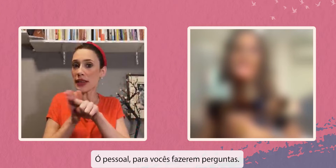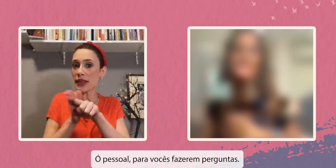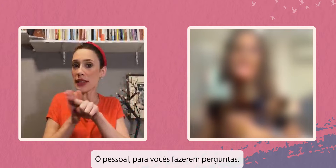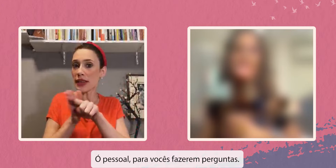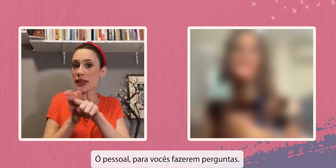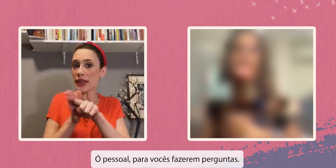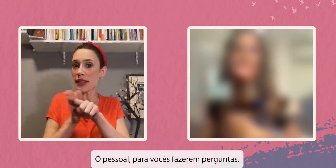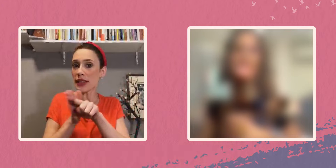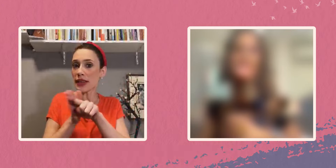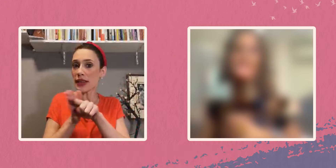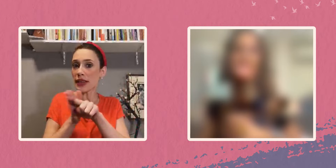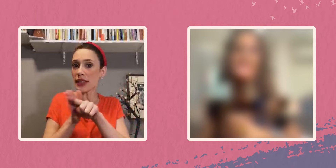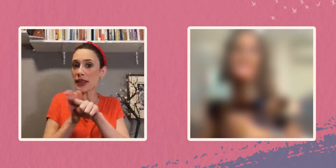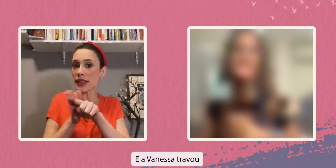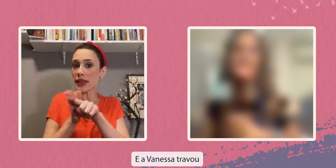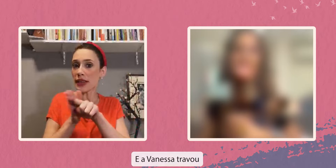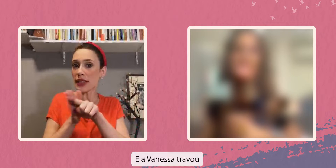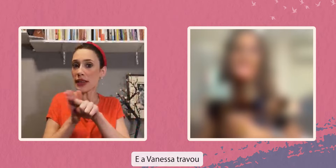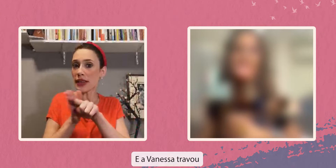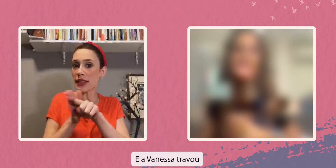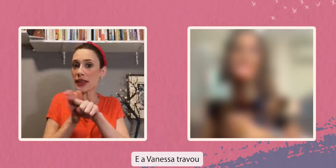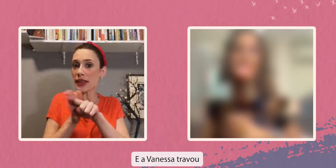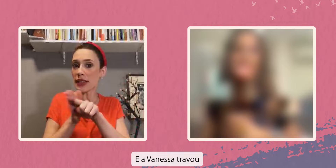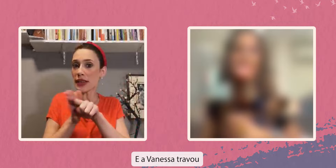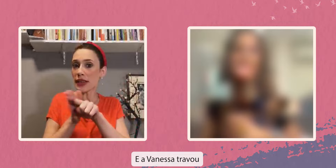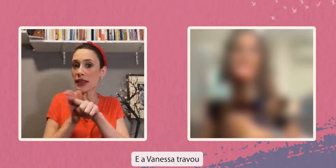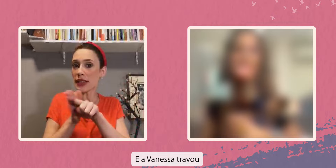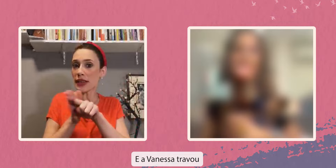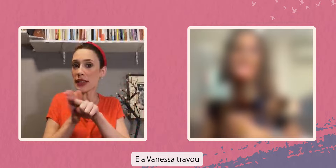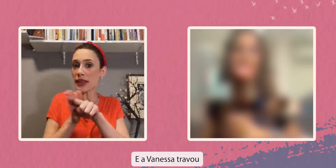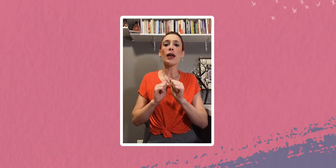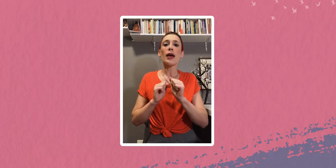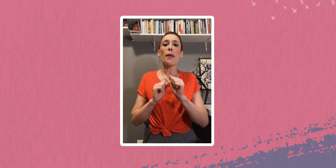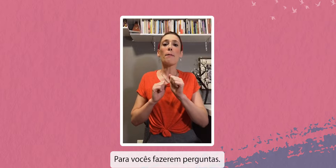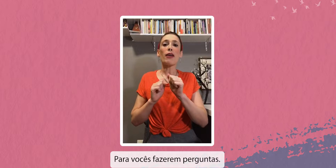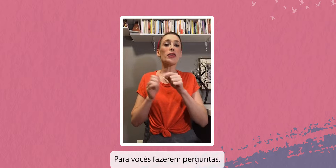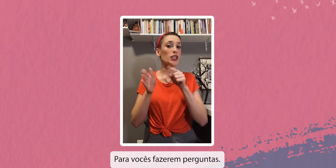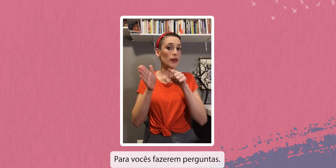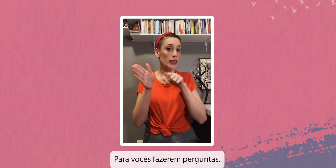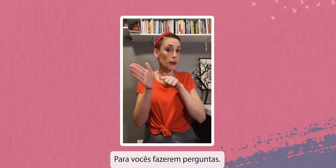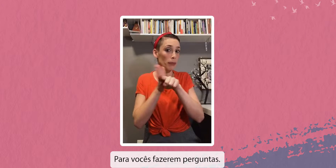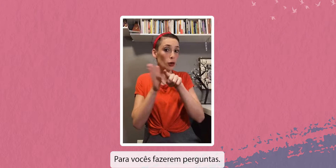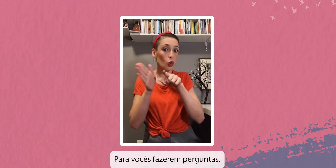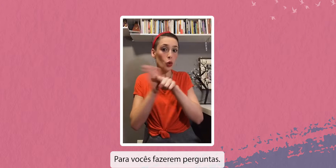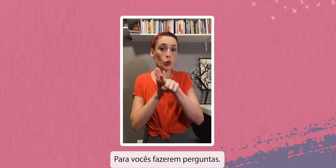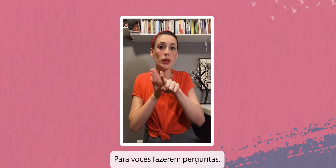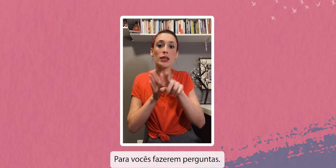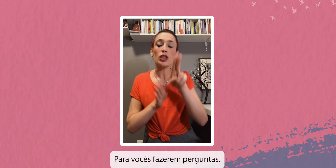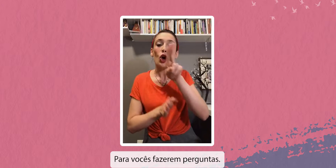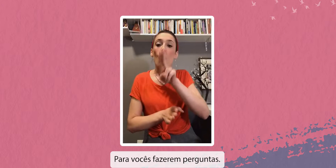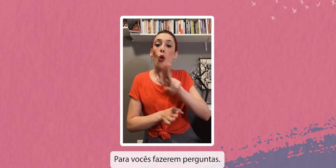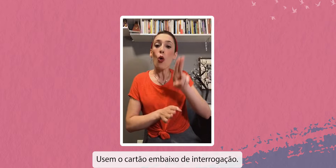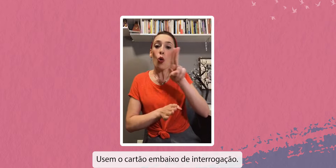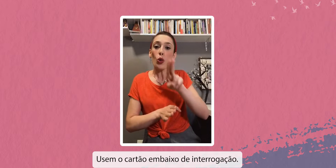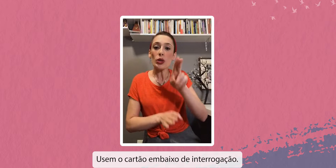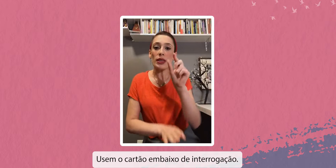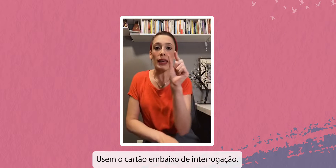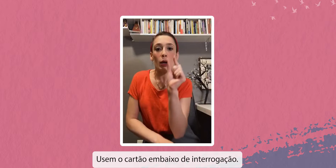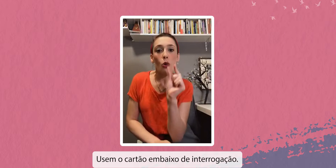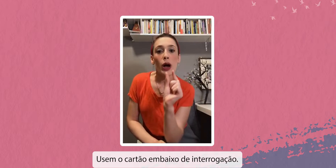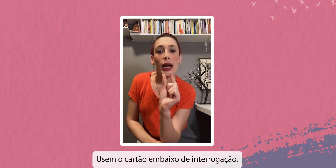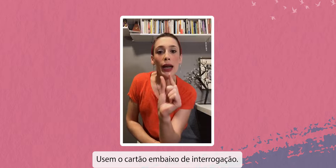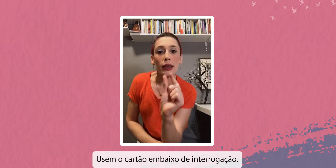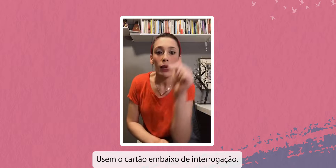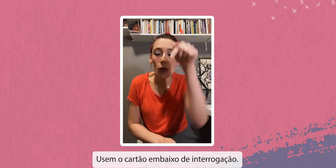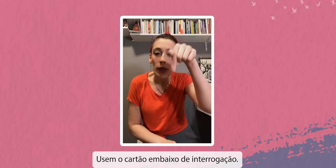fazerem perguntas, a Vanessa travou. Para vocês fazerem perguntas,